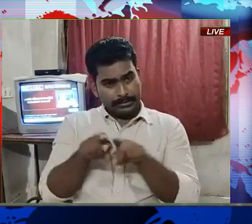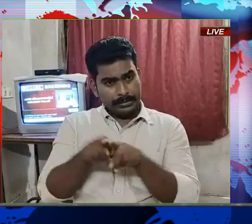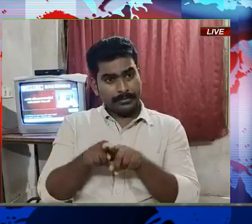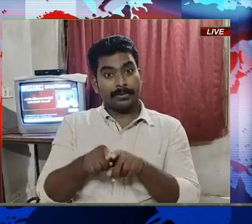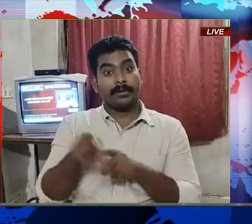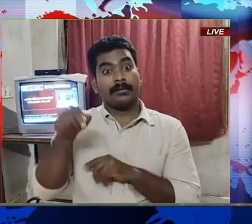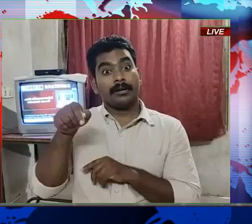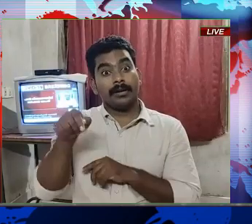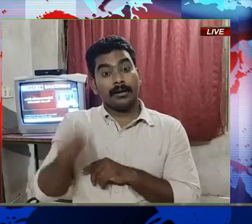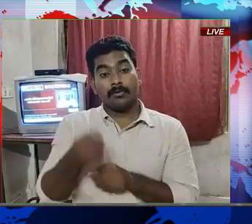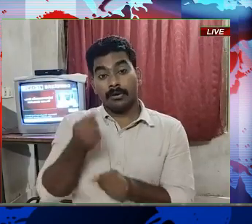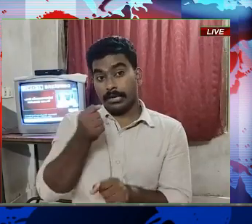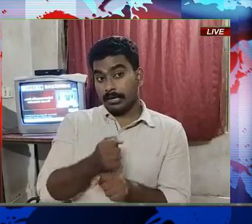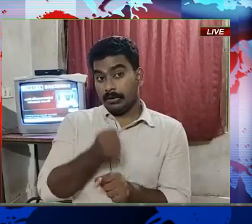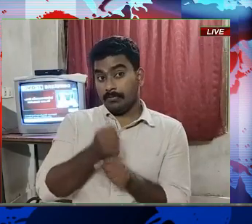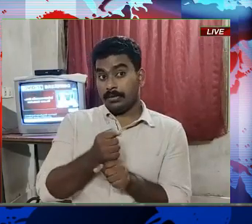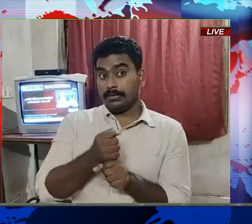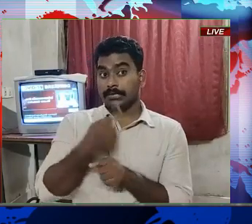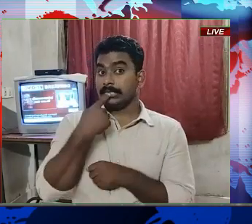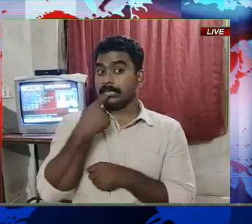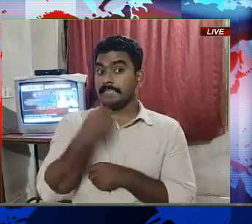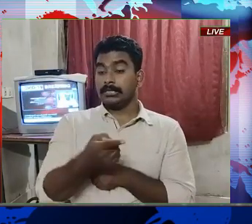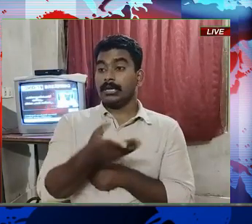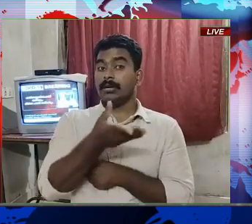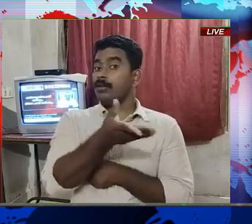അത്യപൂർവം ഒറ്റപ്പെട്ട രീതിയിൽ